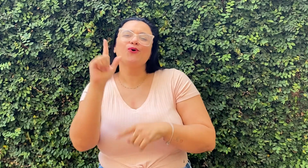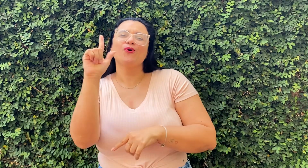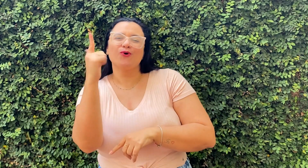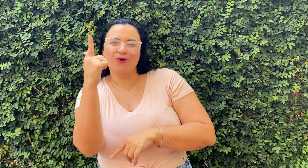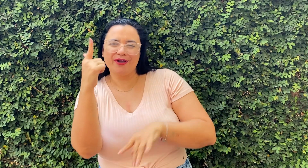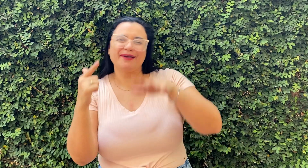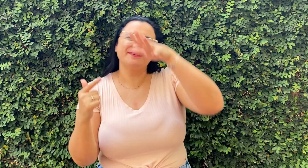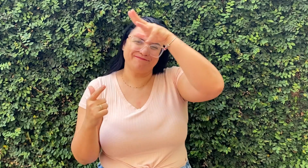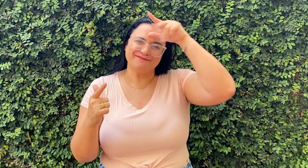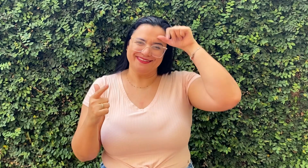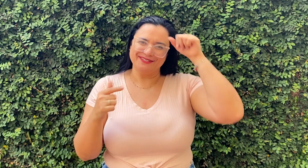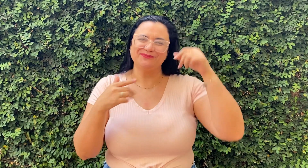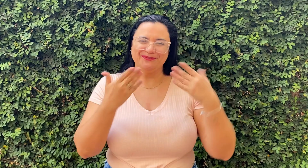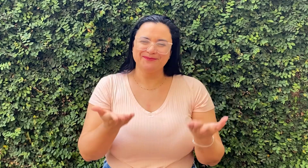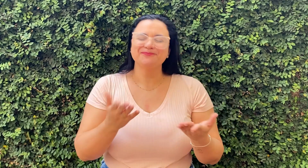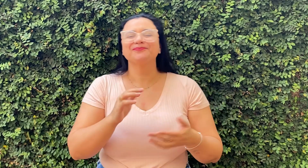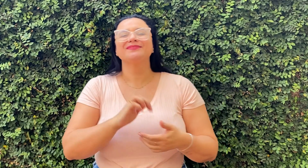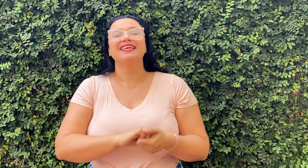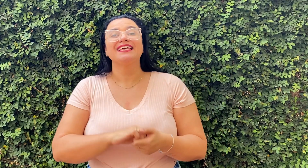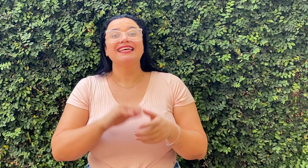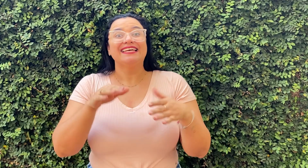da Goiânia, do caso de Goiânia e Manaus.